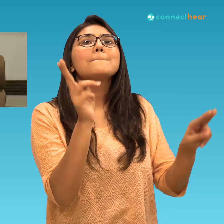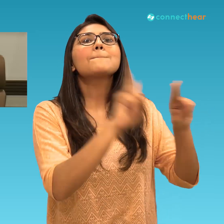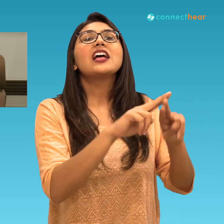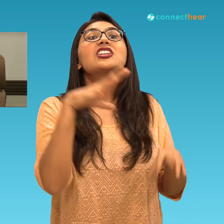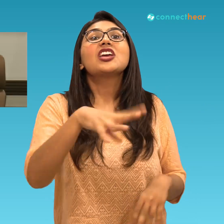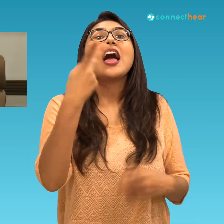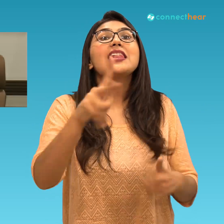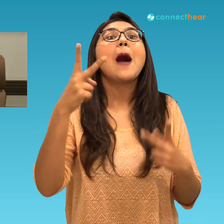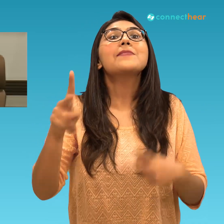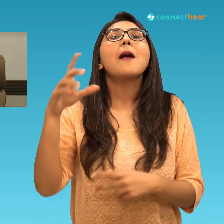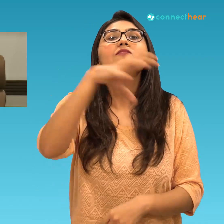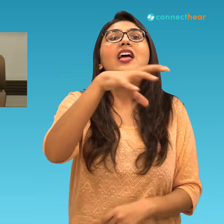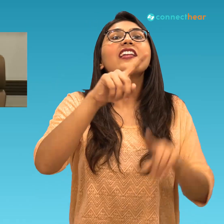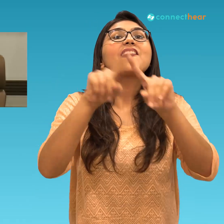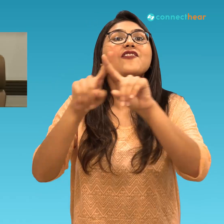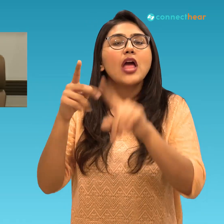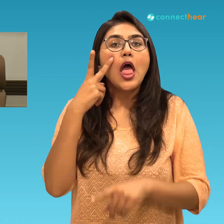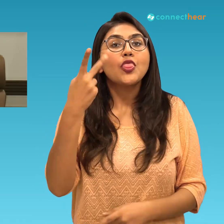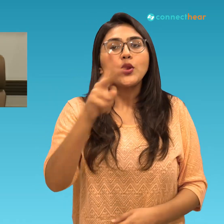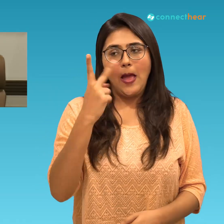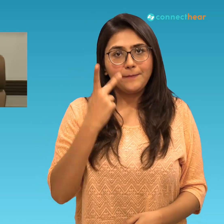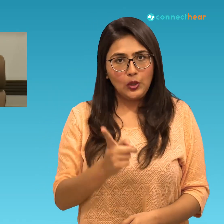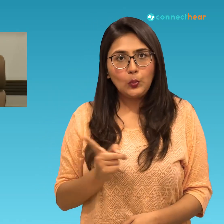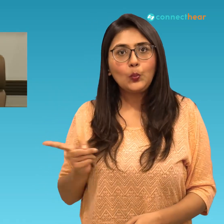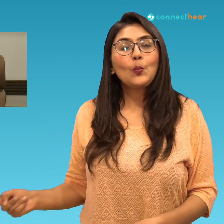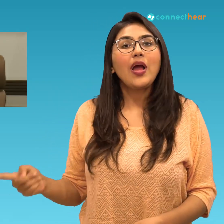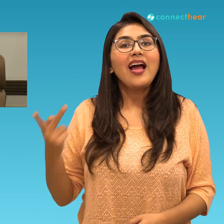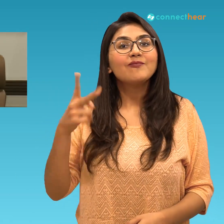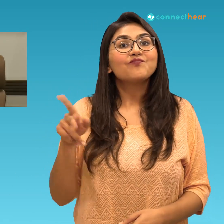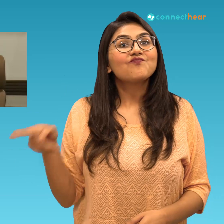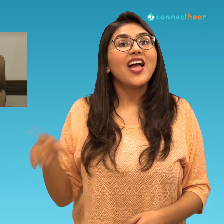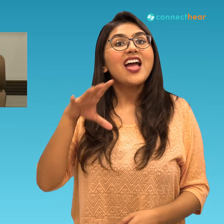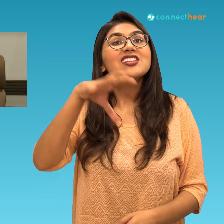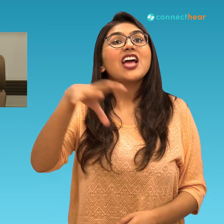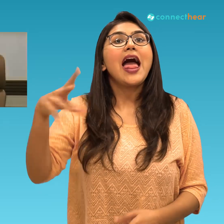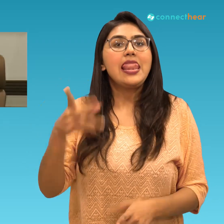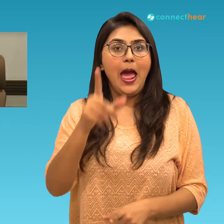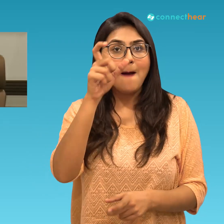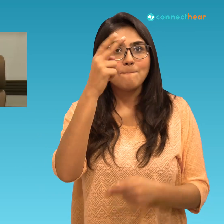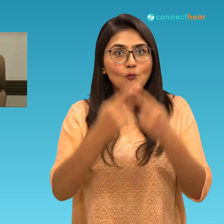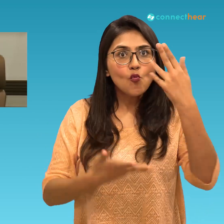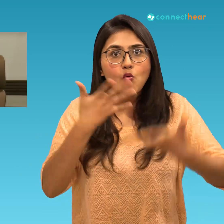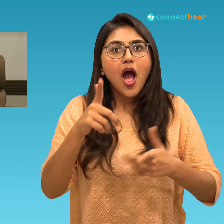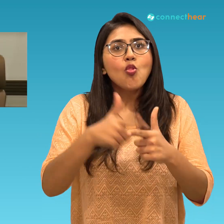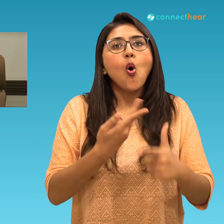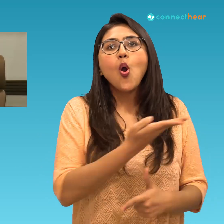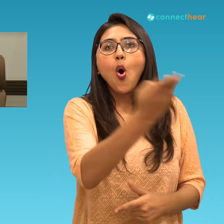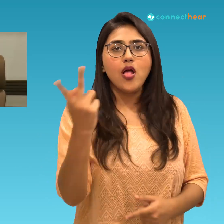شادرہ، کچھ علاقے شادرہ کے ہیں، ہماری والڈ سٹی کے کچھ علاقے ہیں،